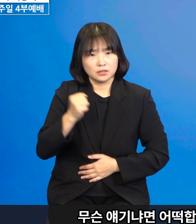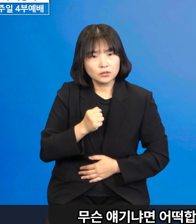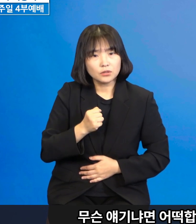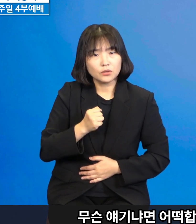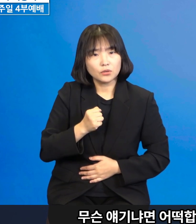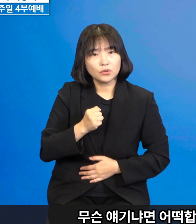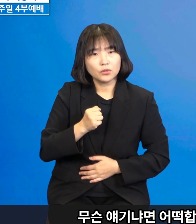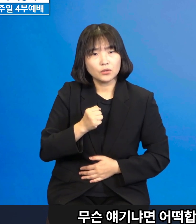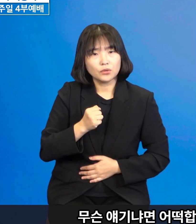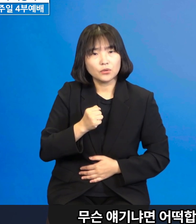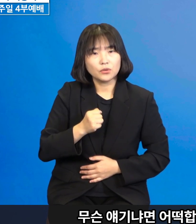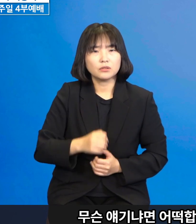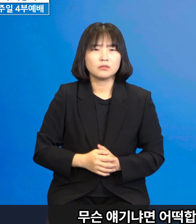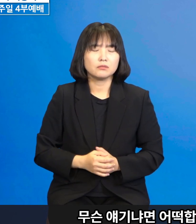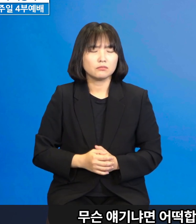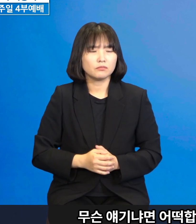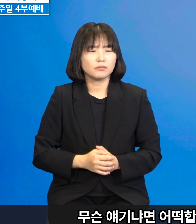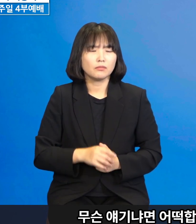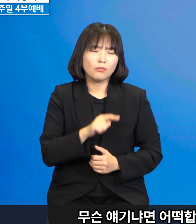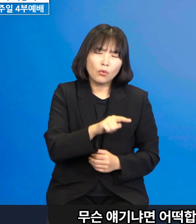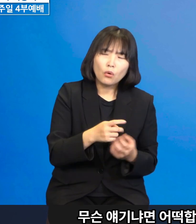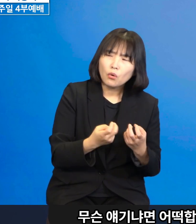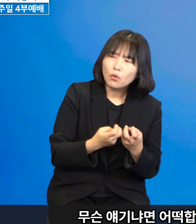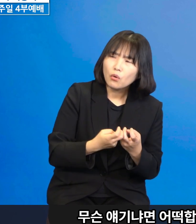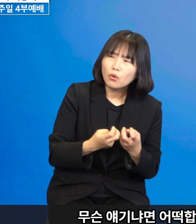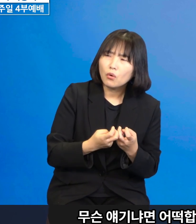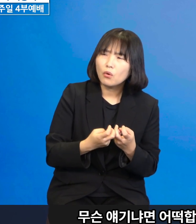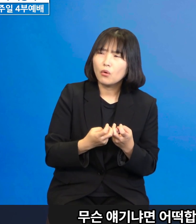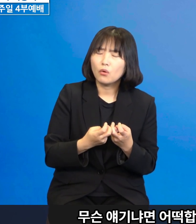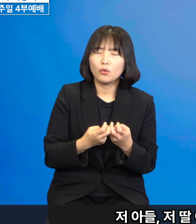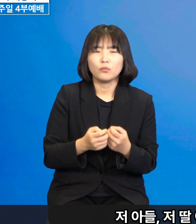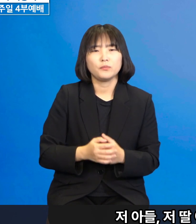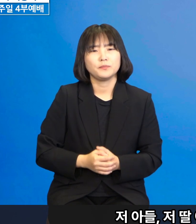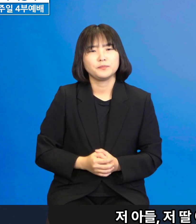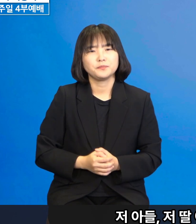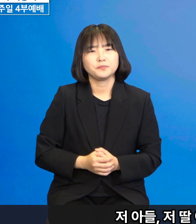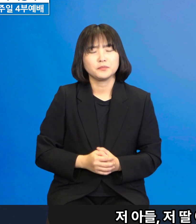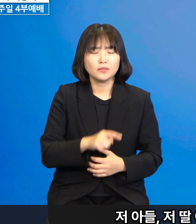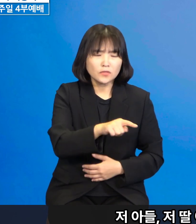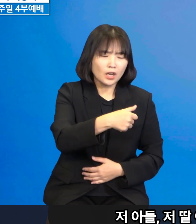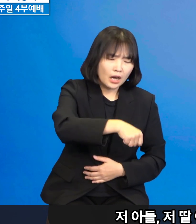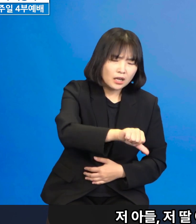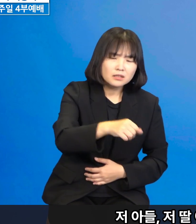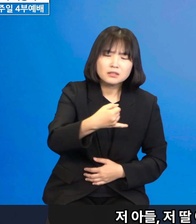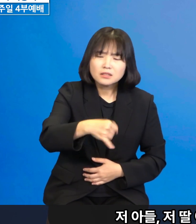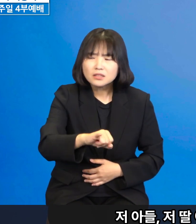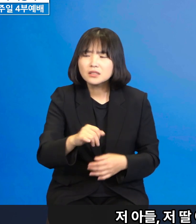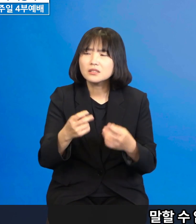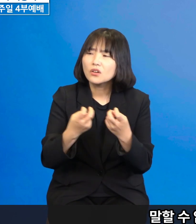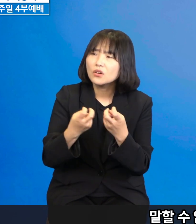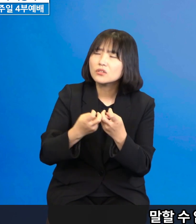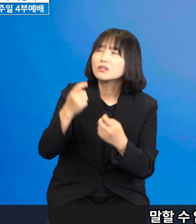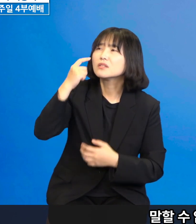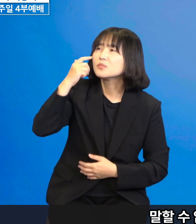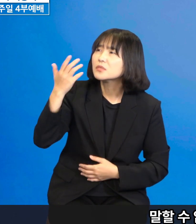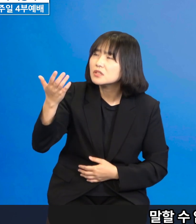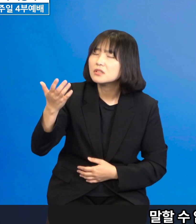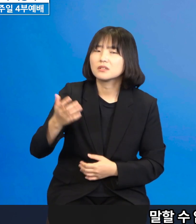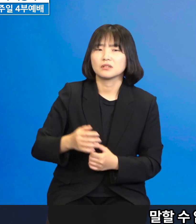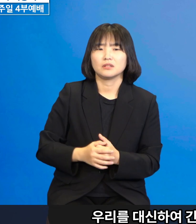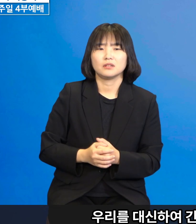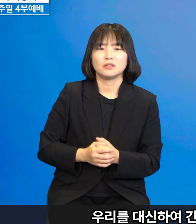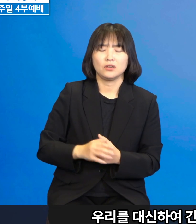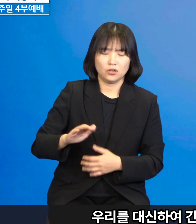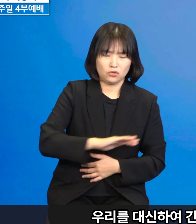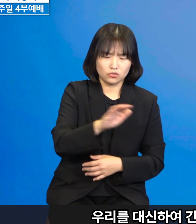얘기냐면 아무개요. 어떡합니까? 어떻게 하시렵니까? 저 아들, 저 딸 어떻게 하시렵니까? 말할 수 없는